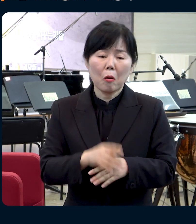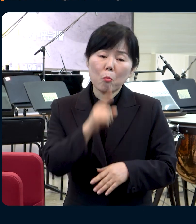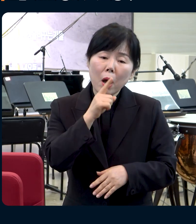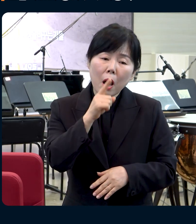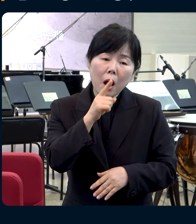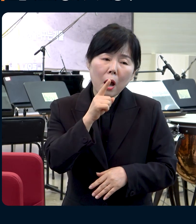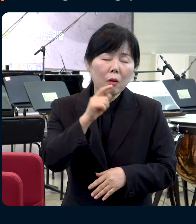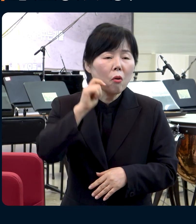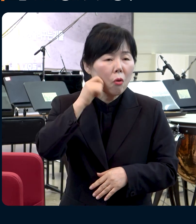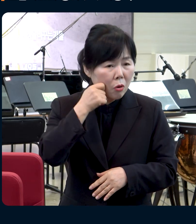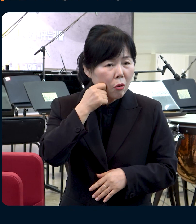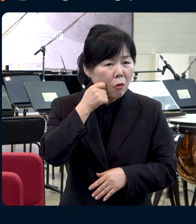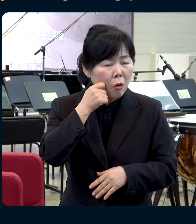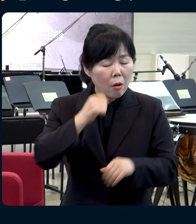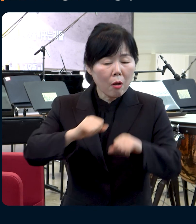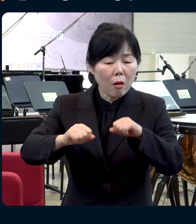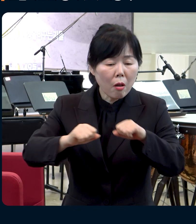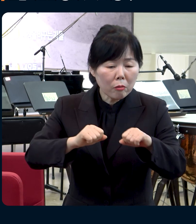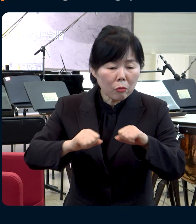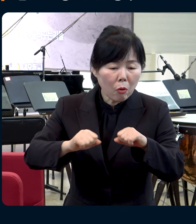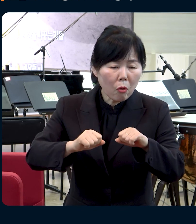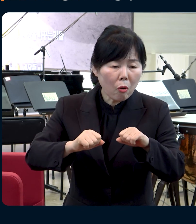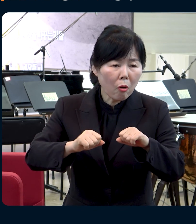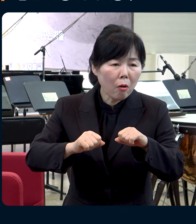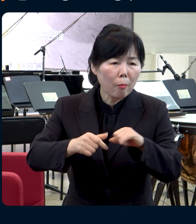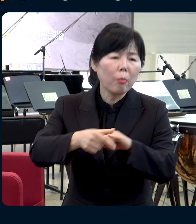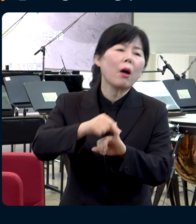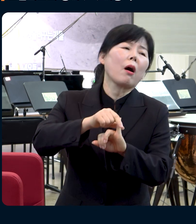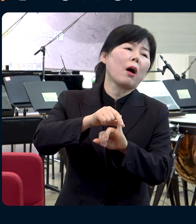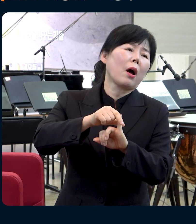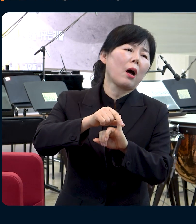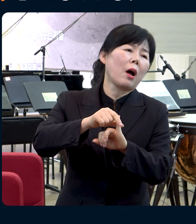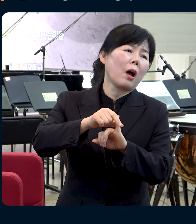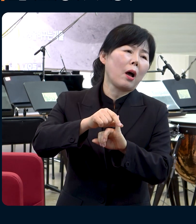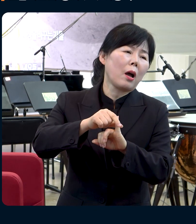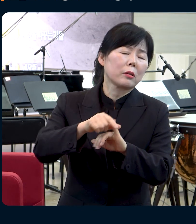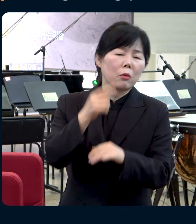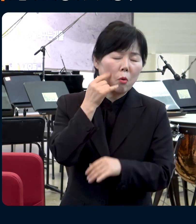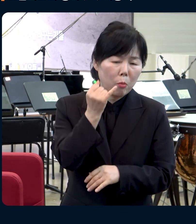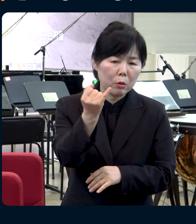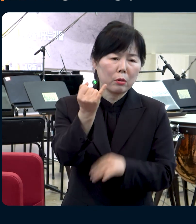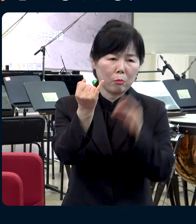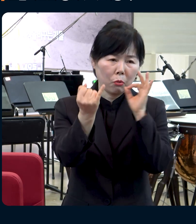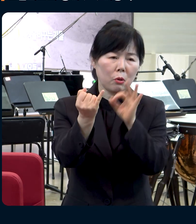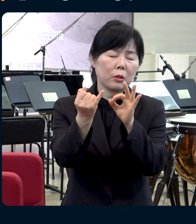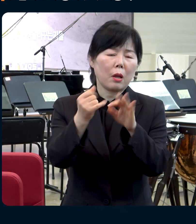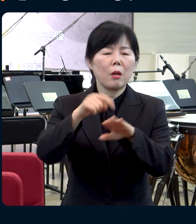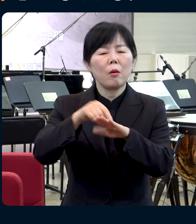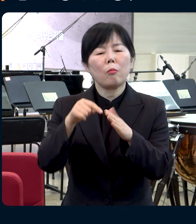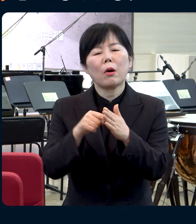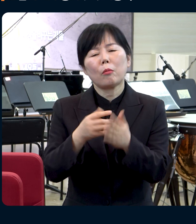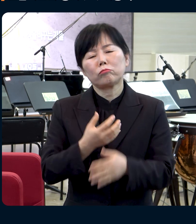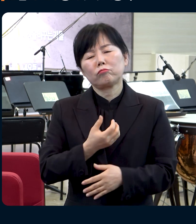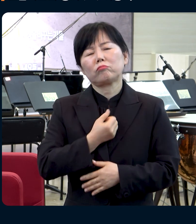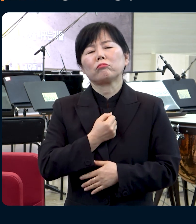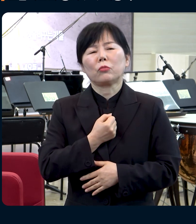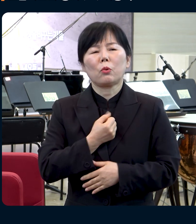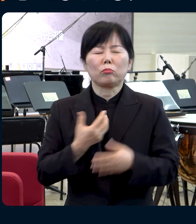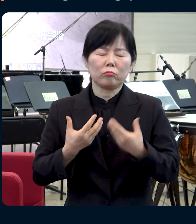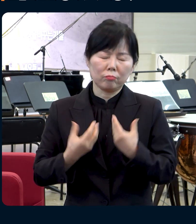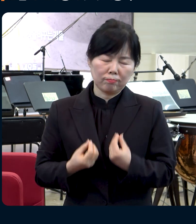거동이 불편한 그런 가운데 있습니다. 저희 어머니의 이런 모습을 볼 때마다 제 마음 가운데 참 내려앉는 그러한 마음이